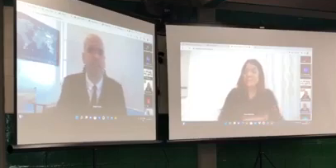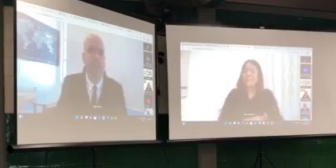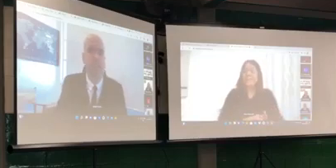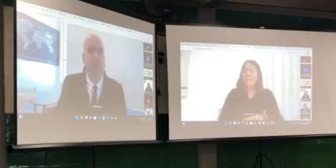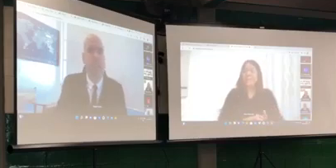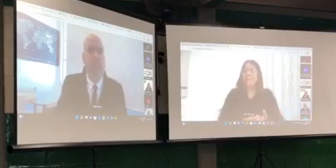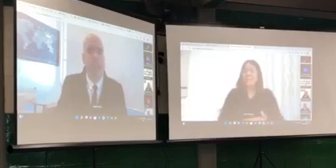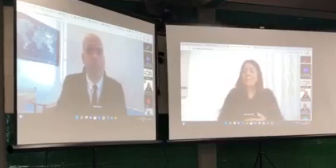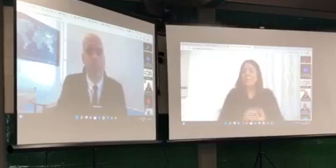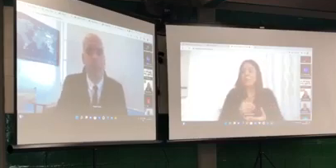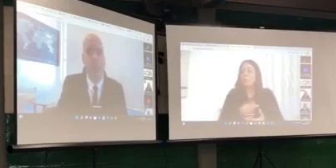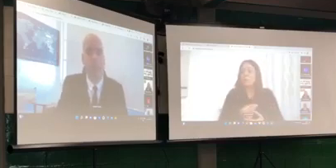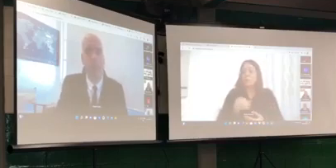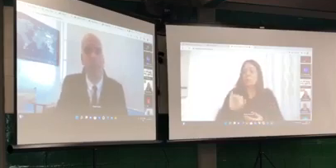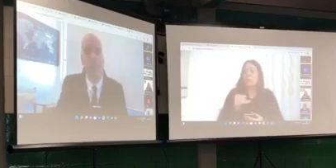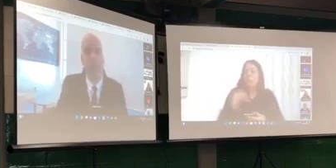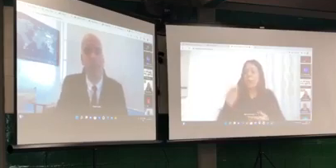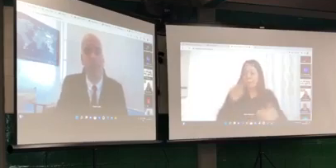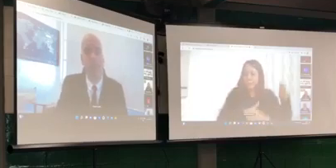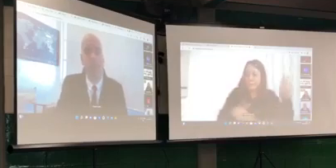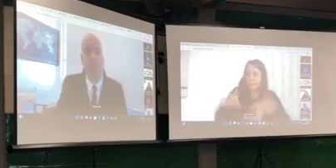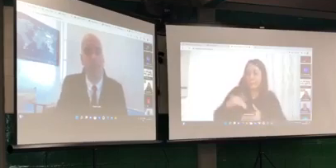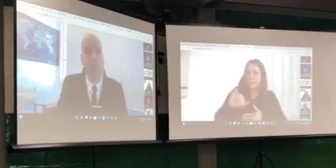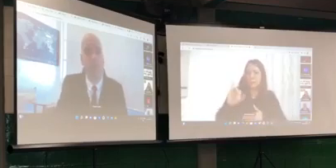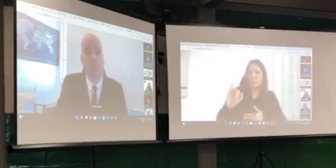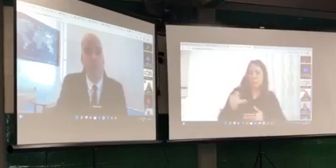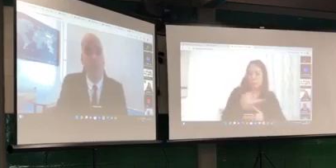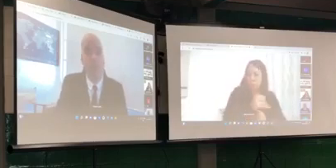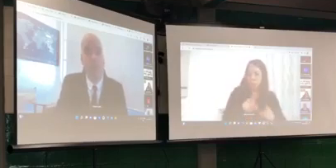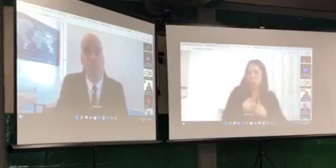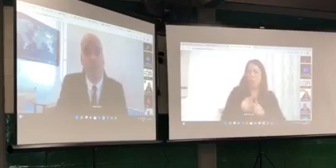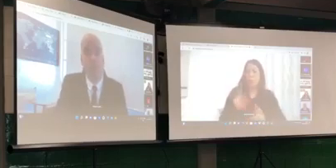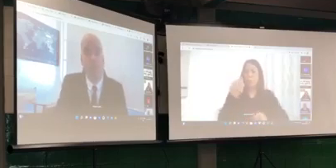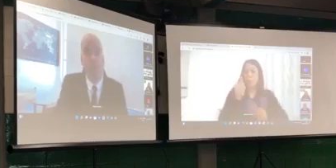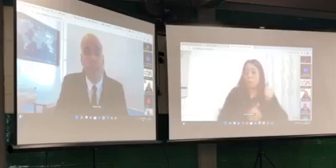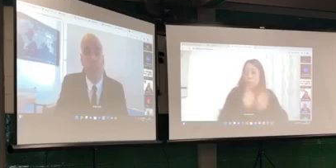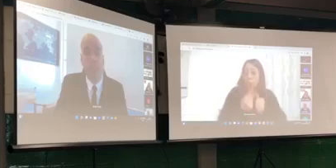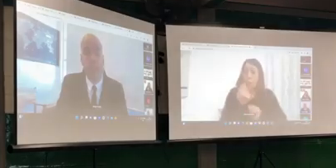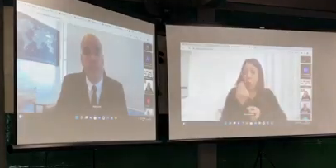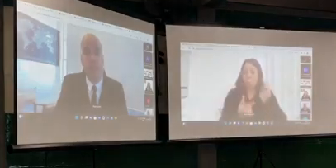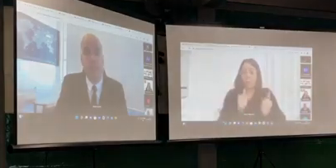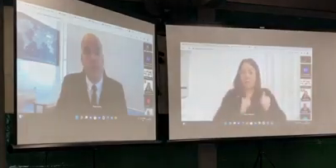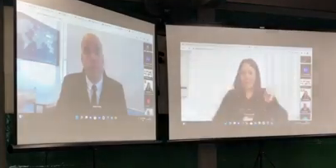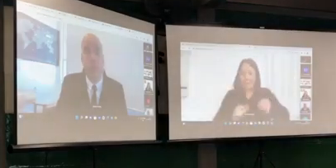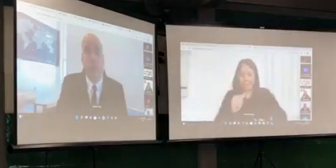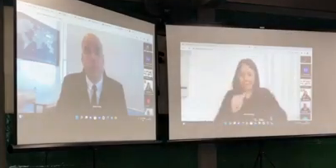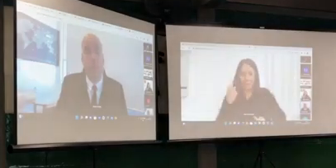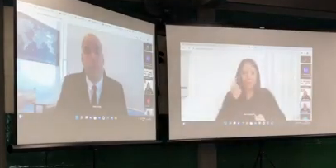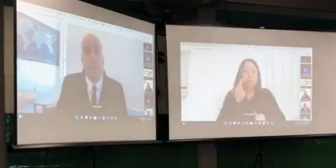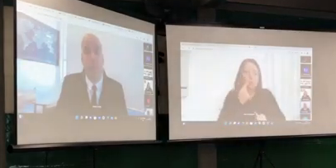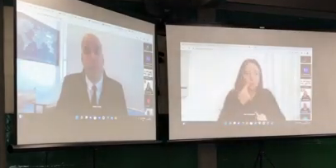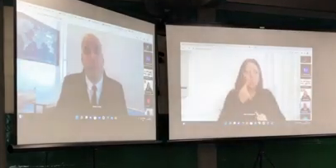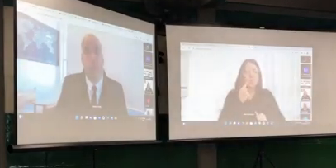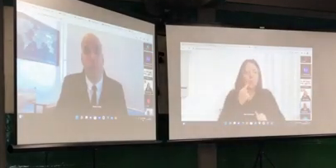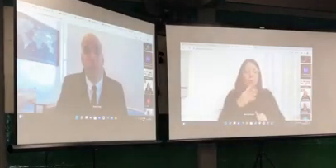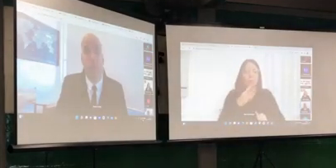natação, no judô, né, no futebol. Ali tem alguns atletas surdos que são conhecidos